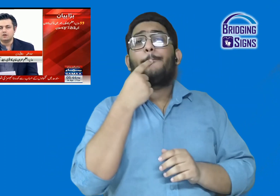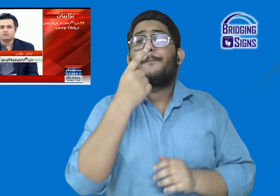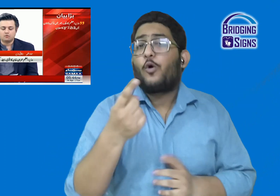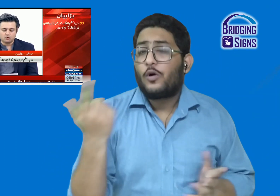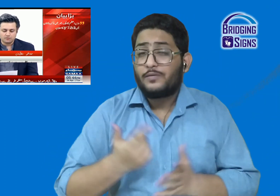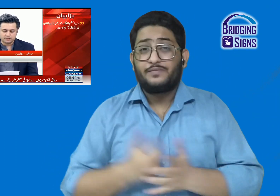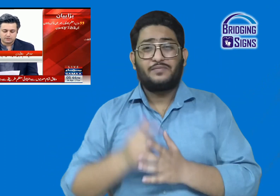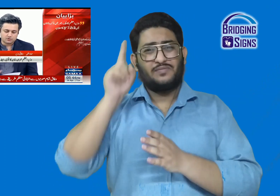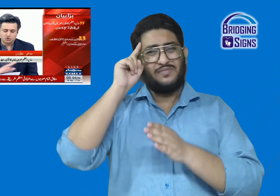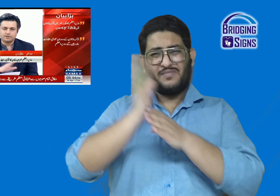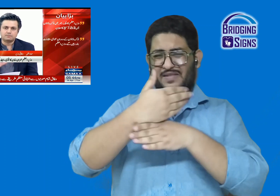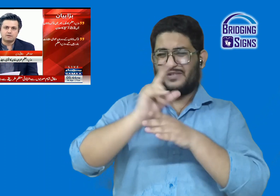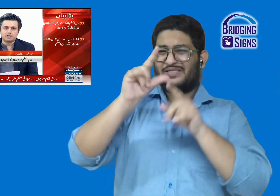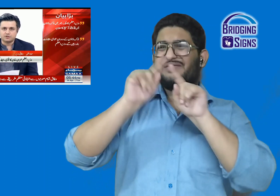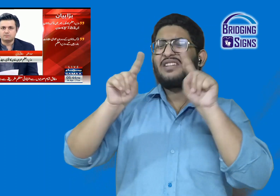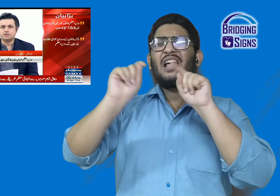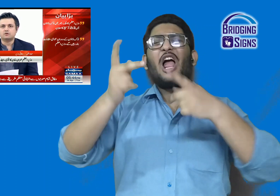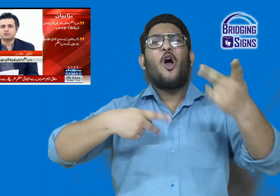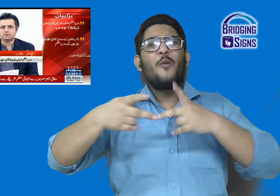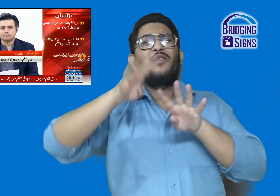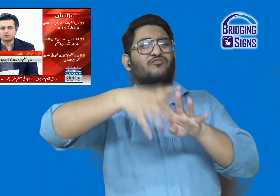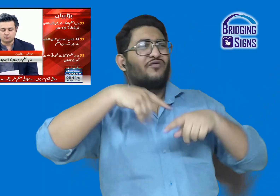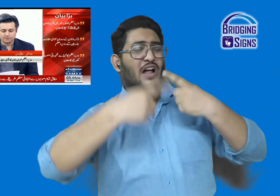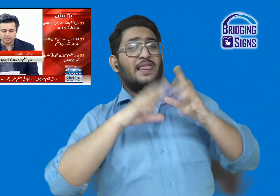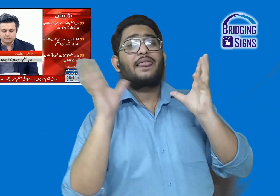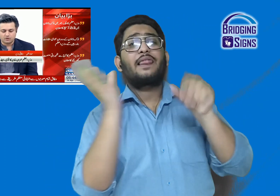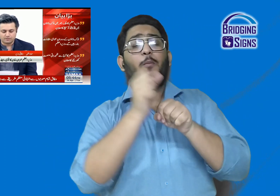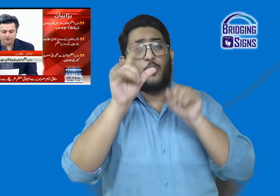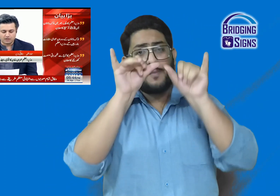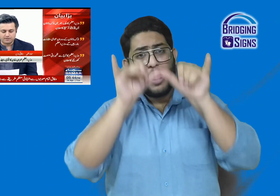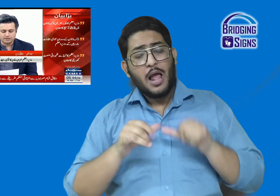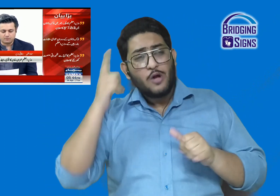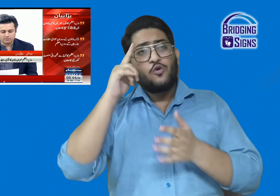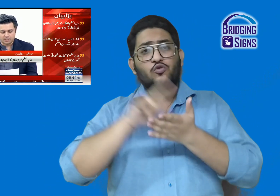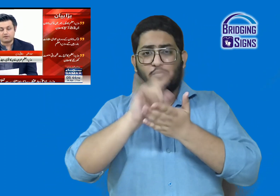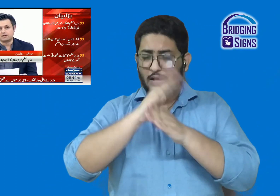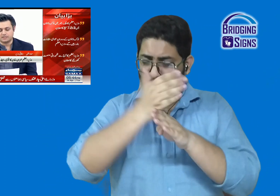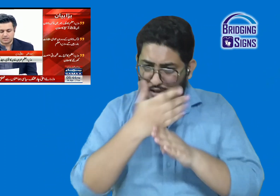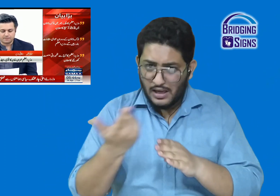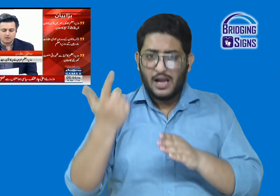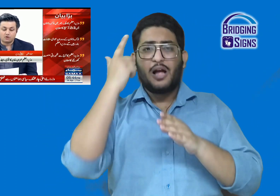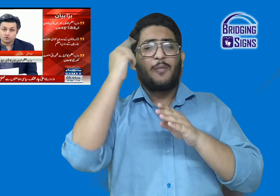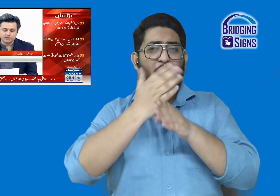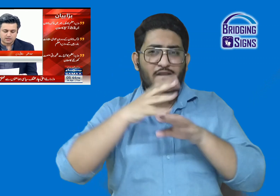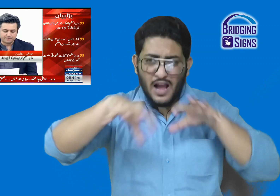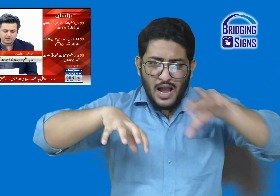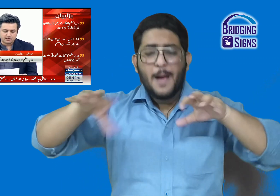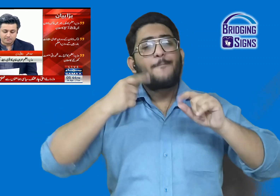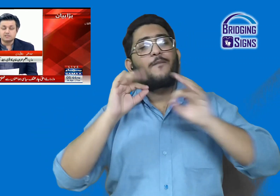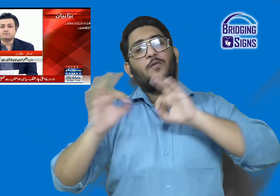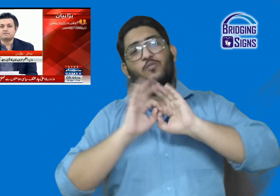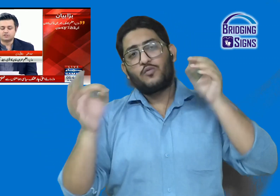इंडस्ट्री है वो उसके ऊपर तमाम इकाइयों में और तमाम सूबों में और वफाक में मुकम्मल हमाह की है और वो ये